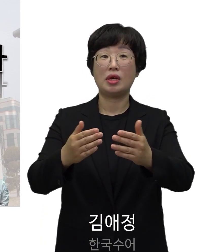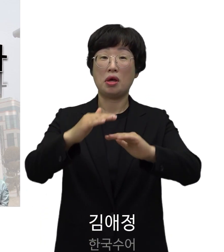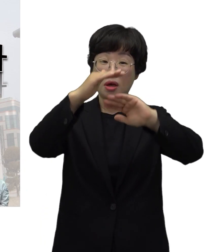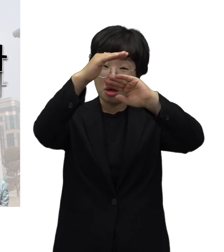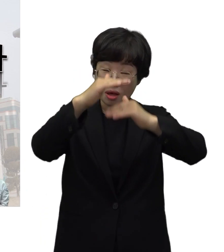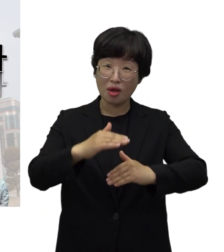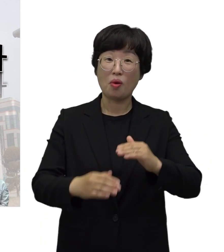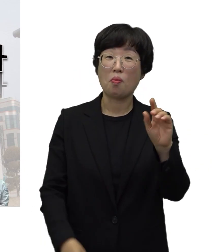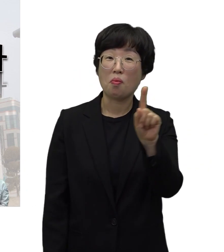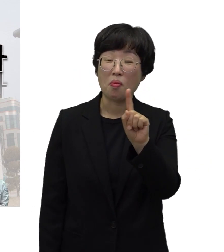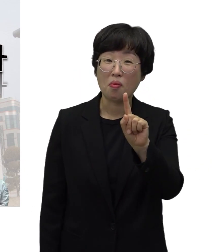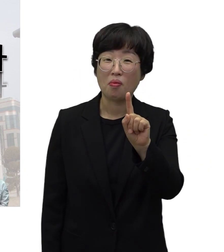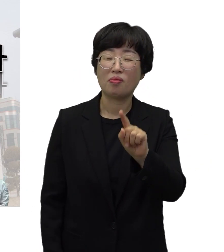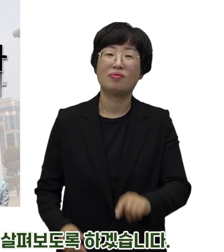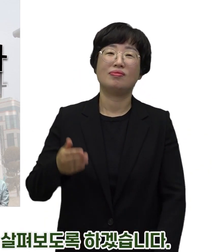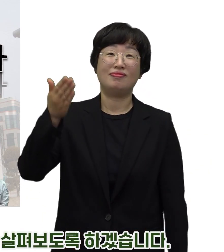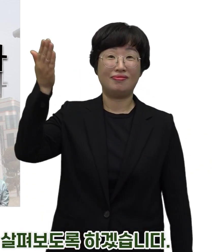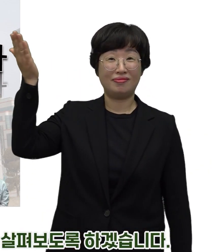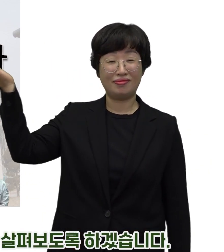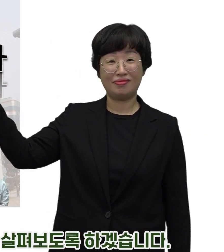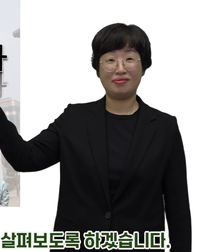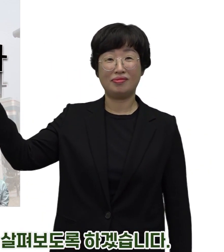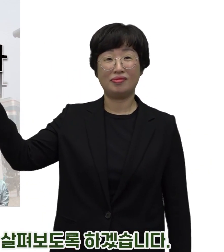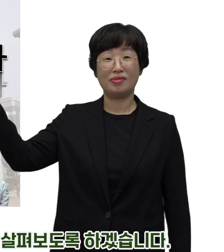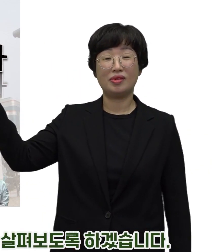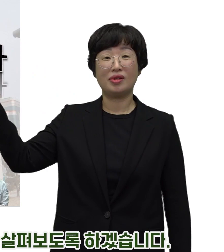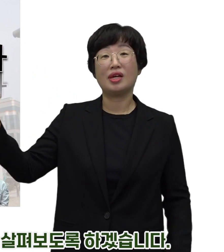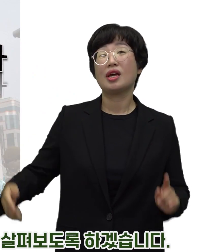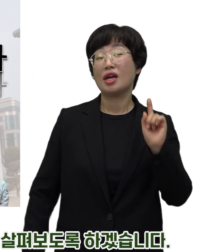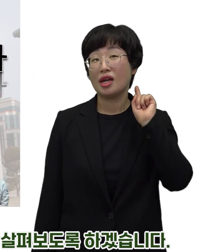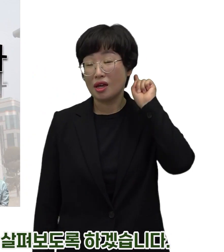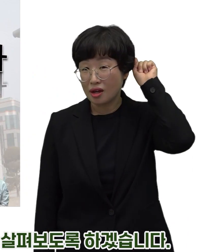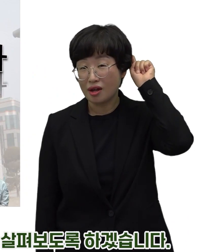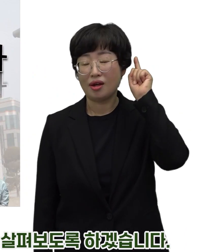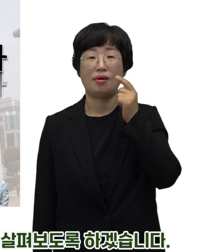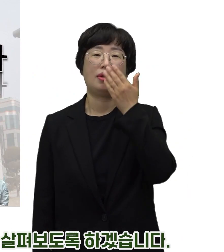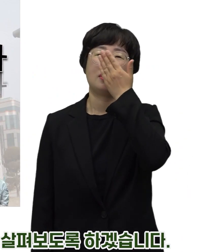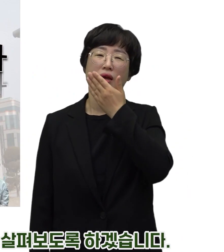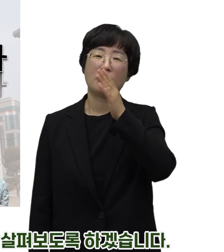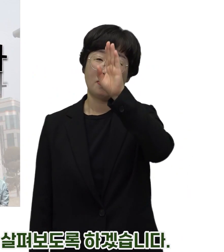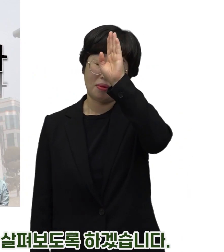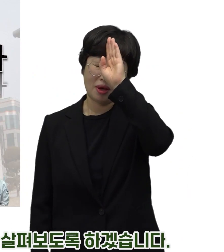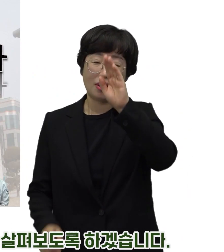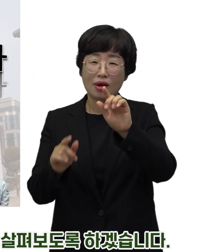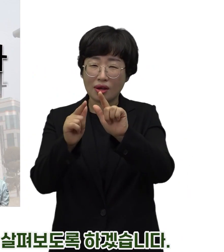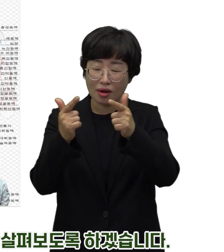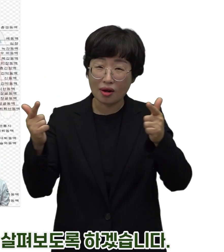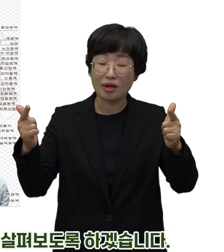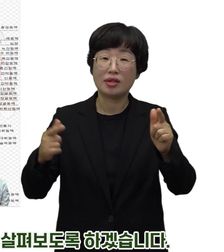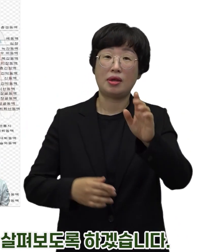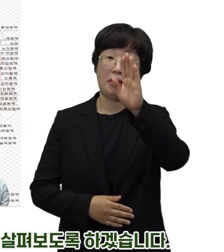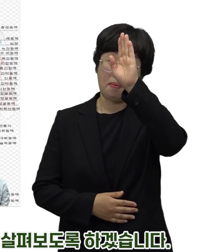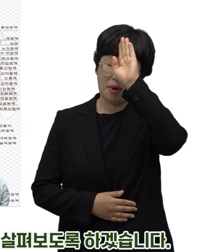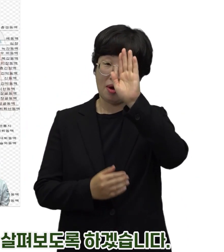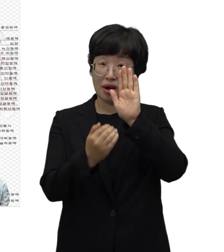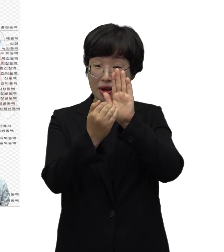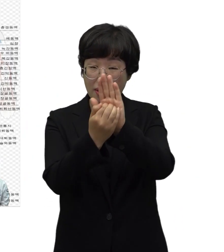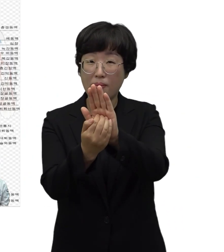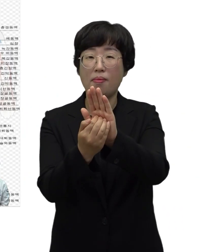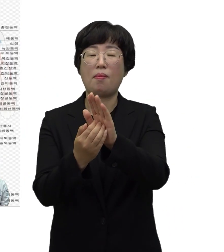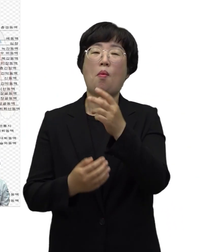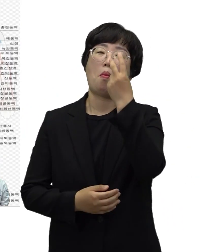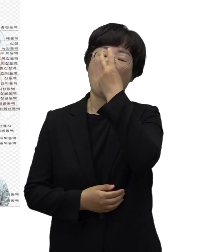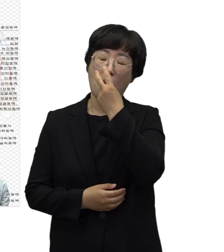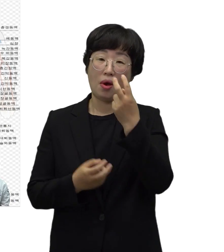당뇨병, 이상지질혈증 등 만성질환의 예방 및 관리에 대해서 살펴보도록 하겠습니다. 우리